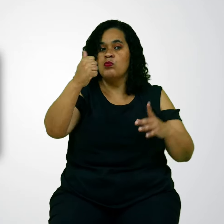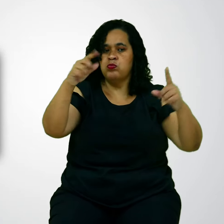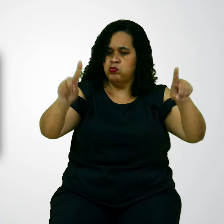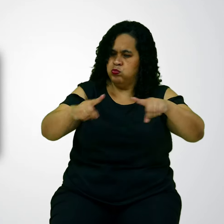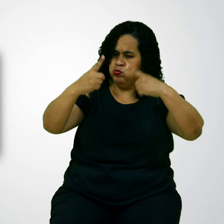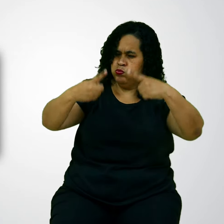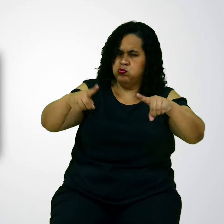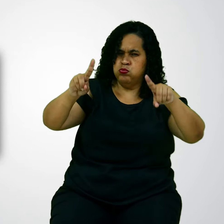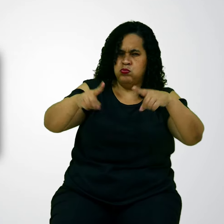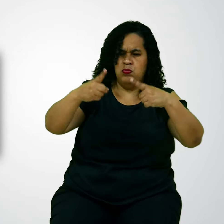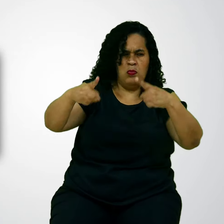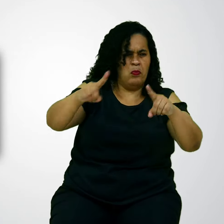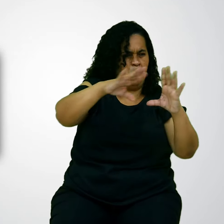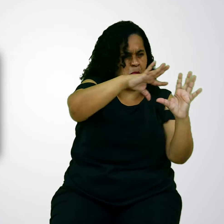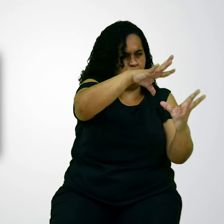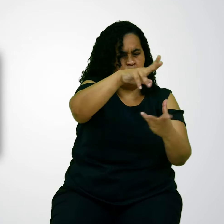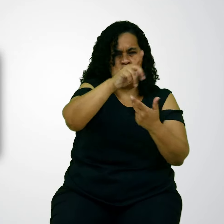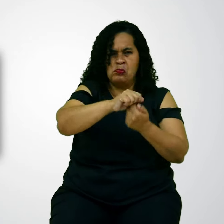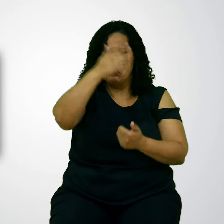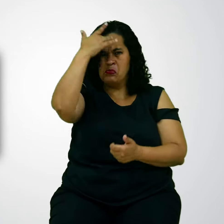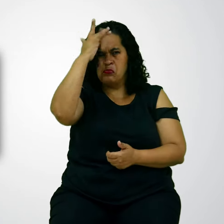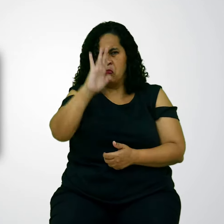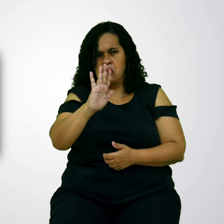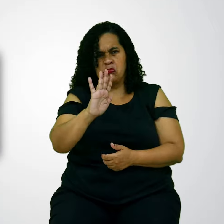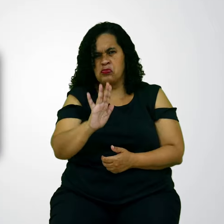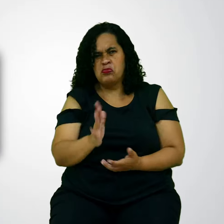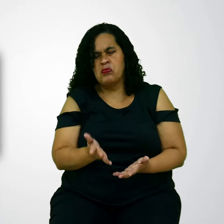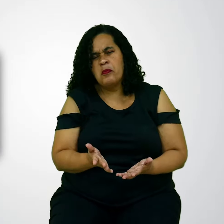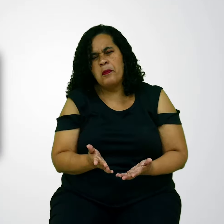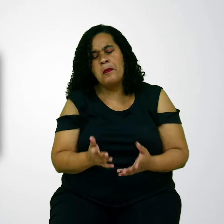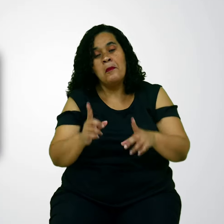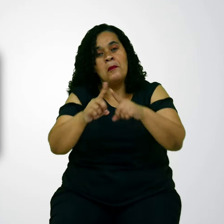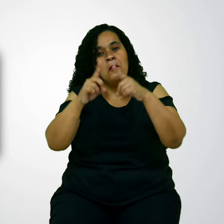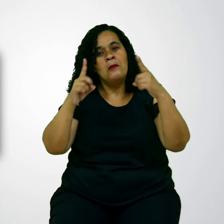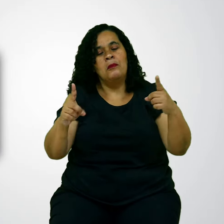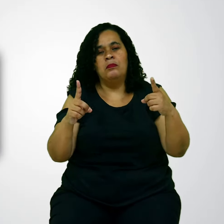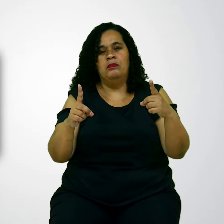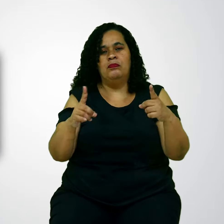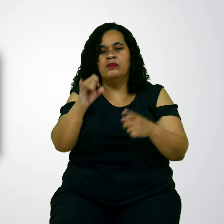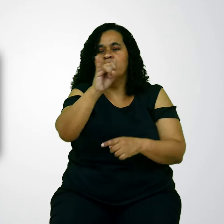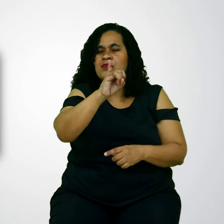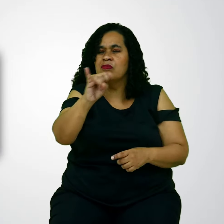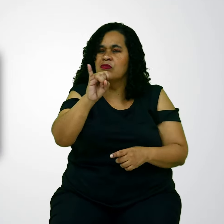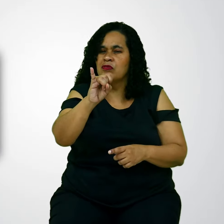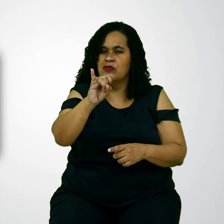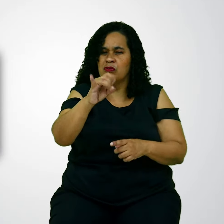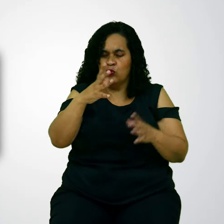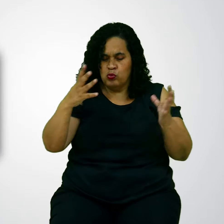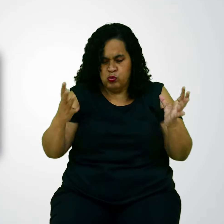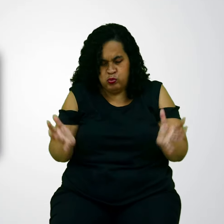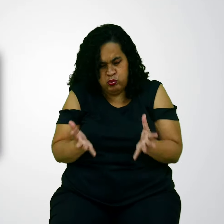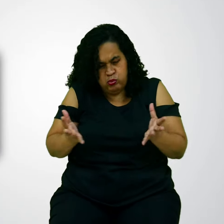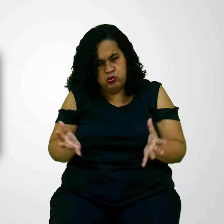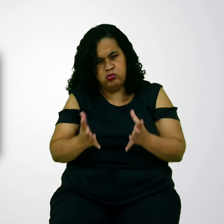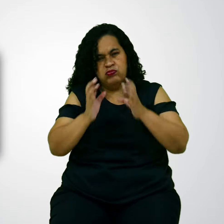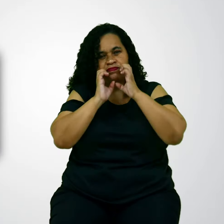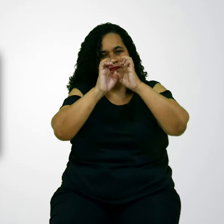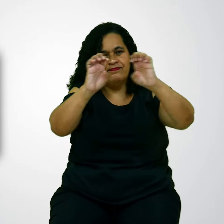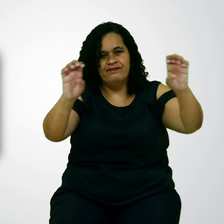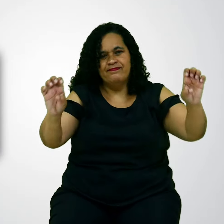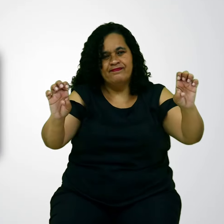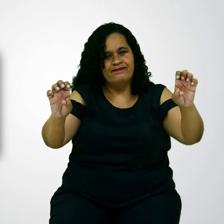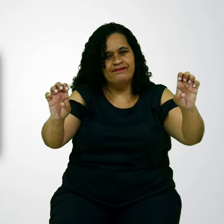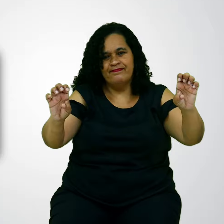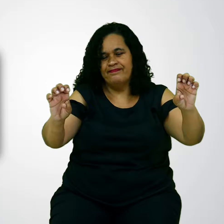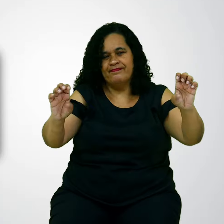melhor casa de espetáculo do mundo, eu não sei, mas se ela não tiver com a motivação do Evangelho, não serve para Deus. Aí